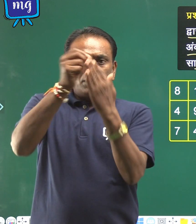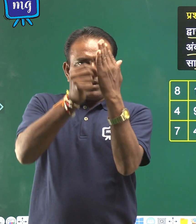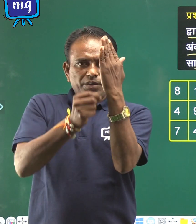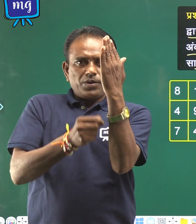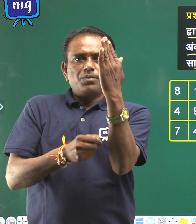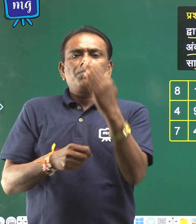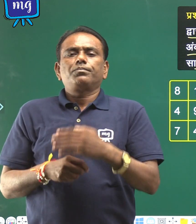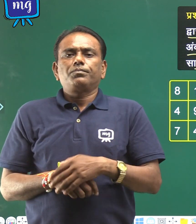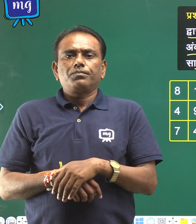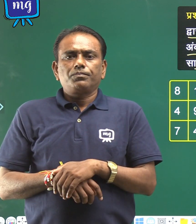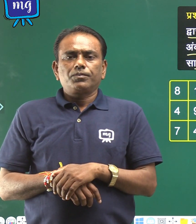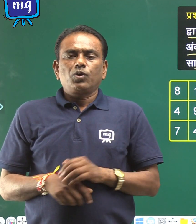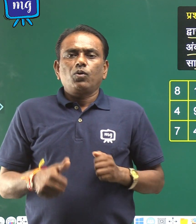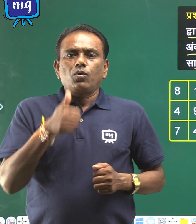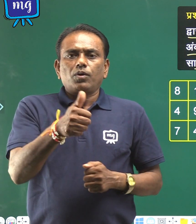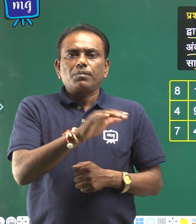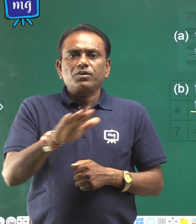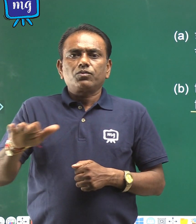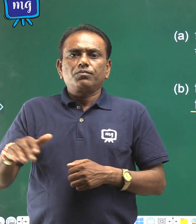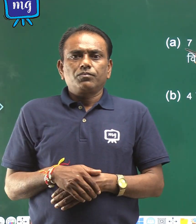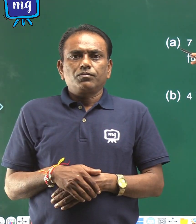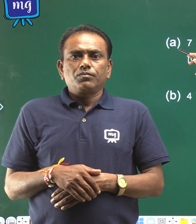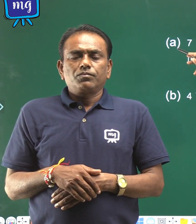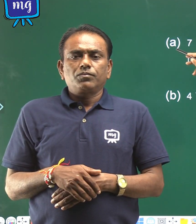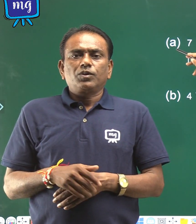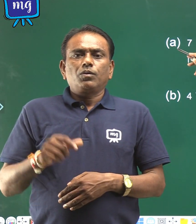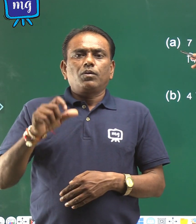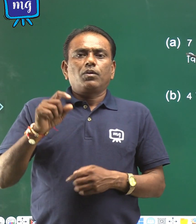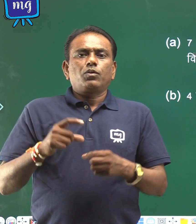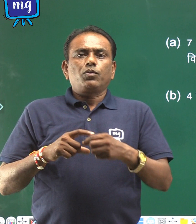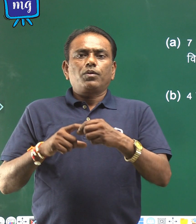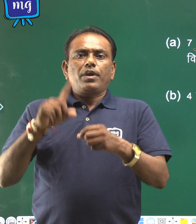लिखेंगे। ठीक है बच्चों, पहला है